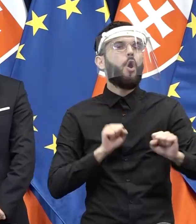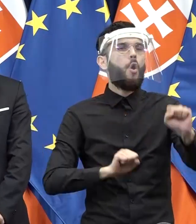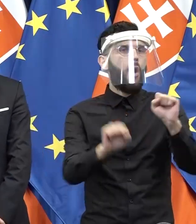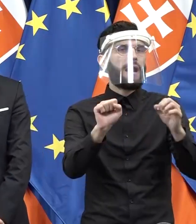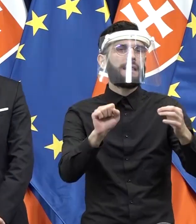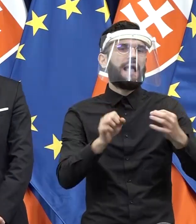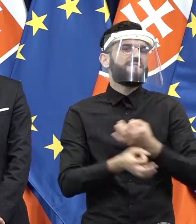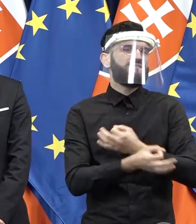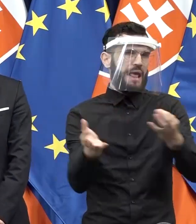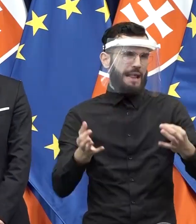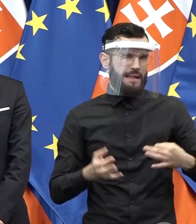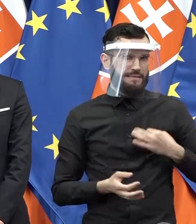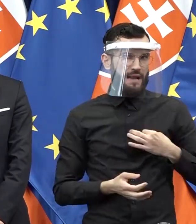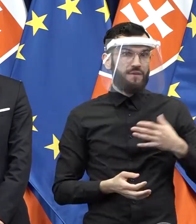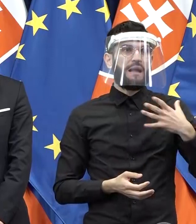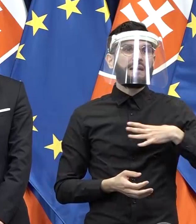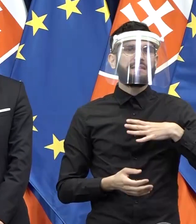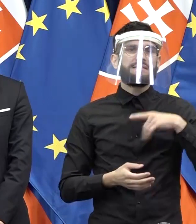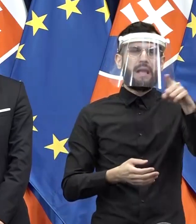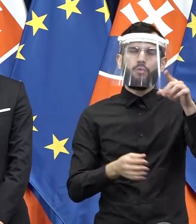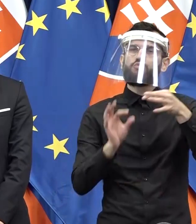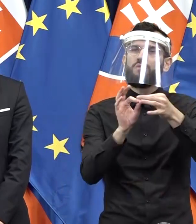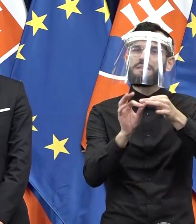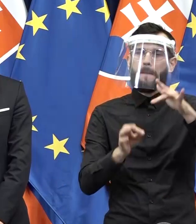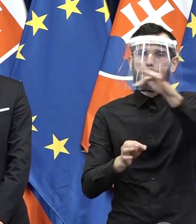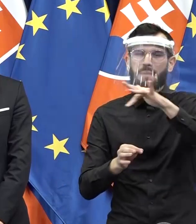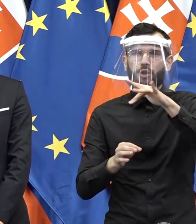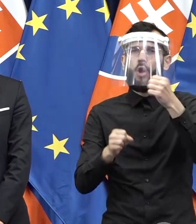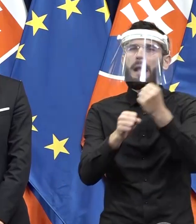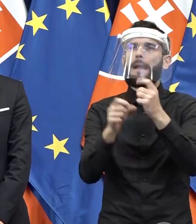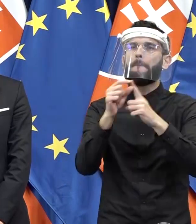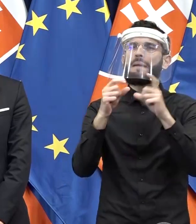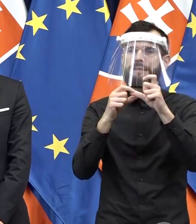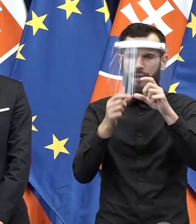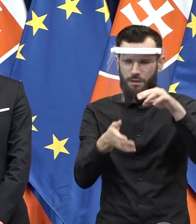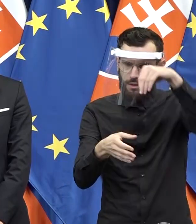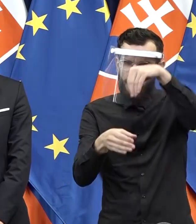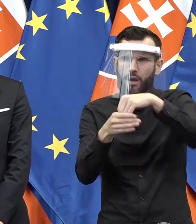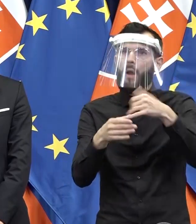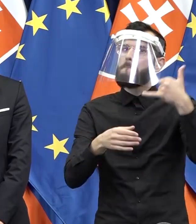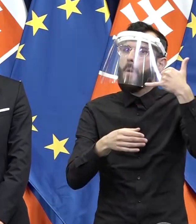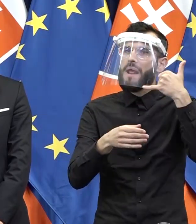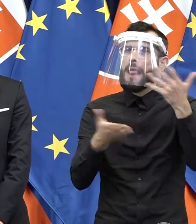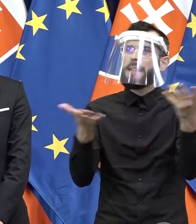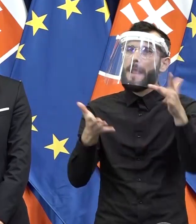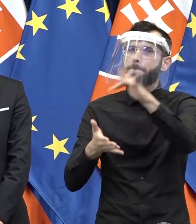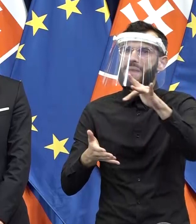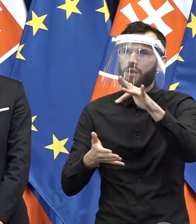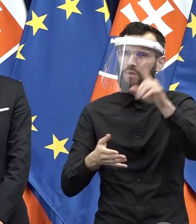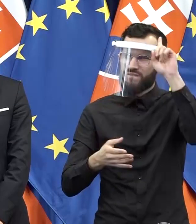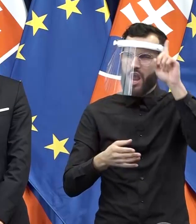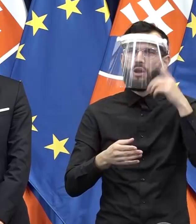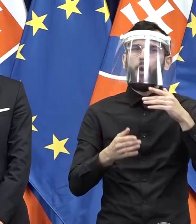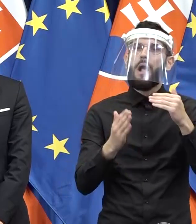využívať lokalizačné dáta užívateľov mobilných telekomunikačných služieb. Dnes tieto dáta